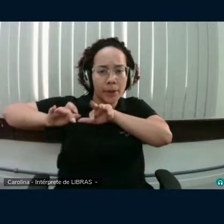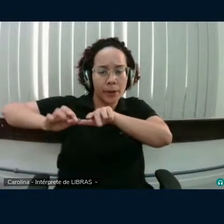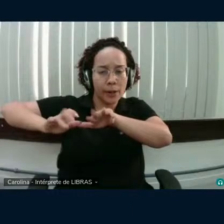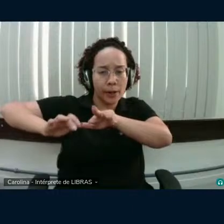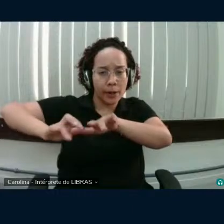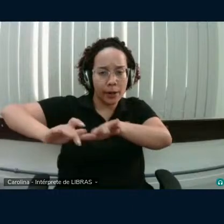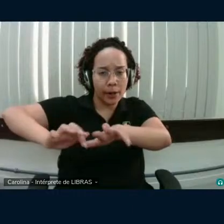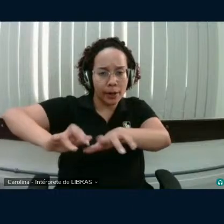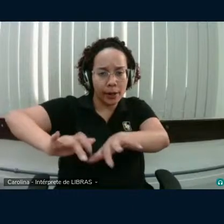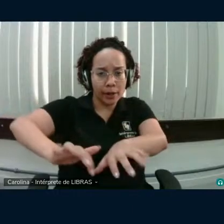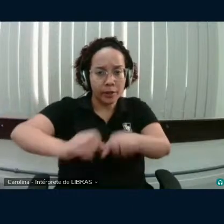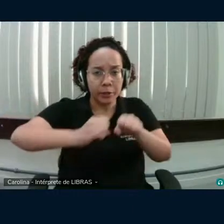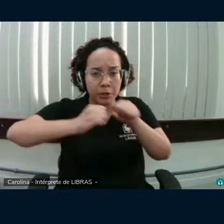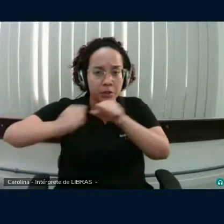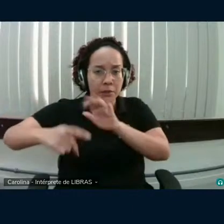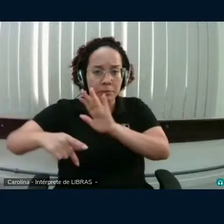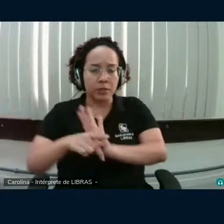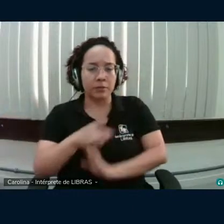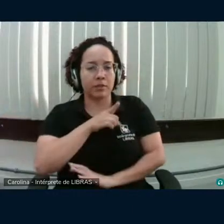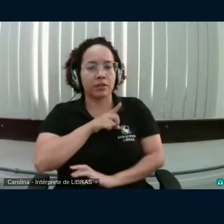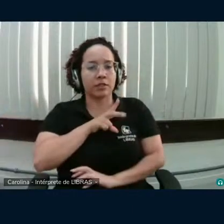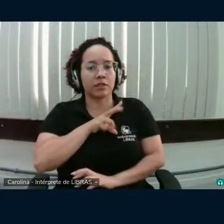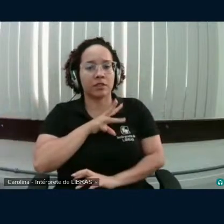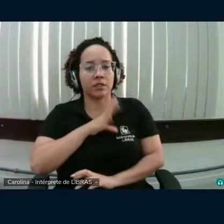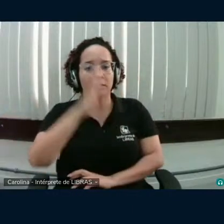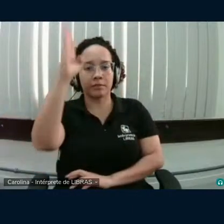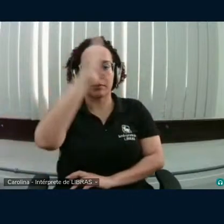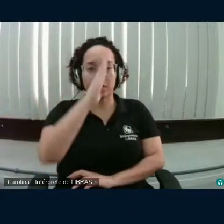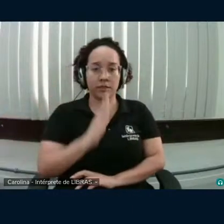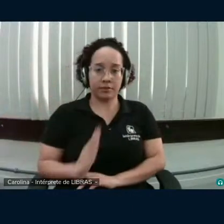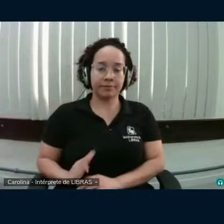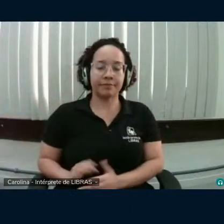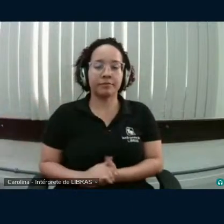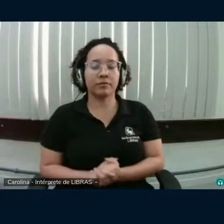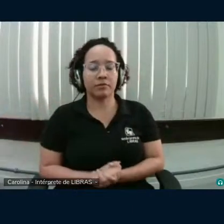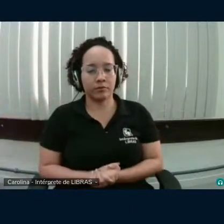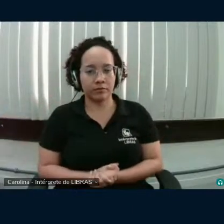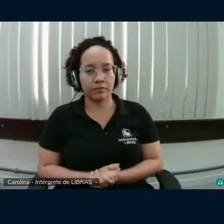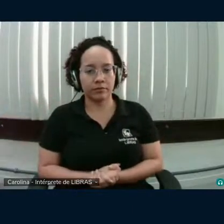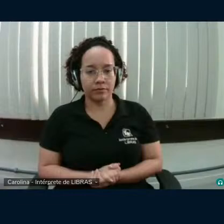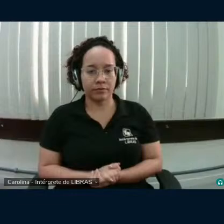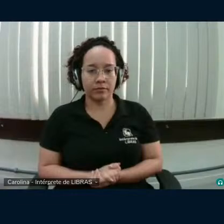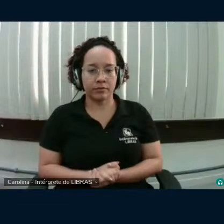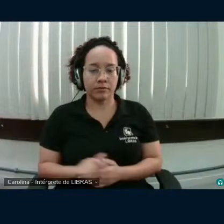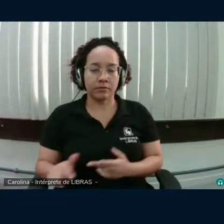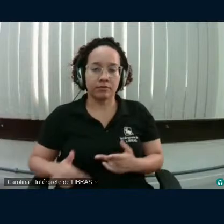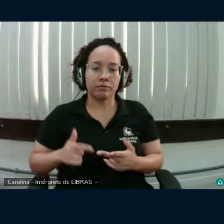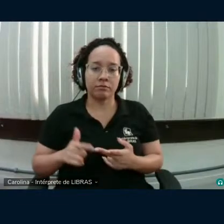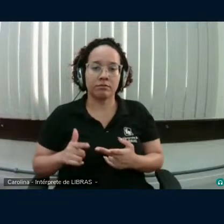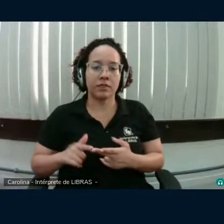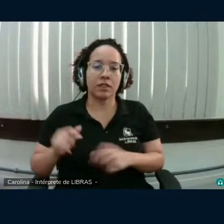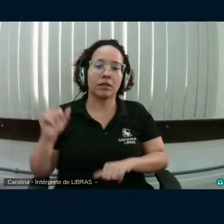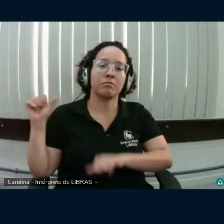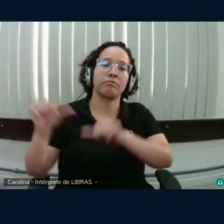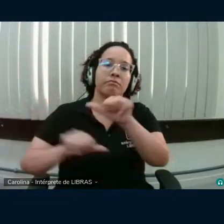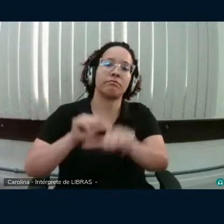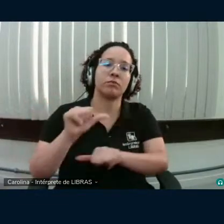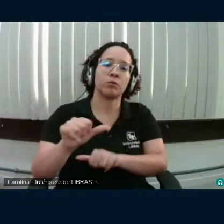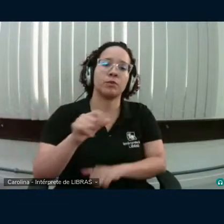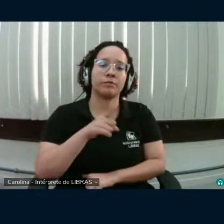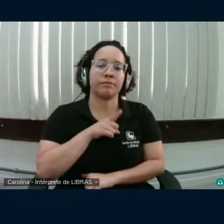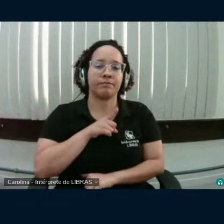no contexto do ensino médio brasileiro? Como está o impacto da reforma do ensino médio na modalidade